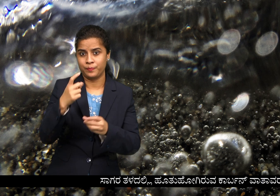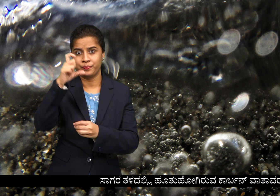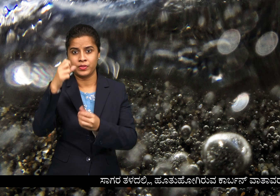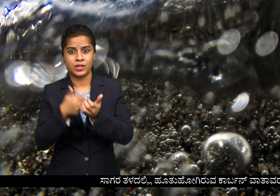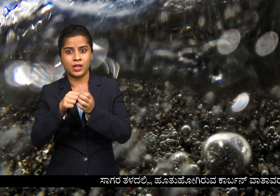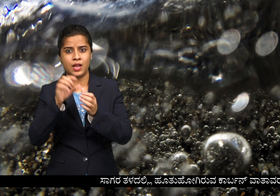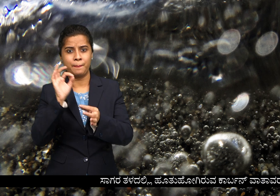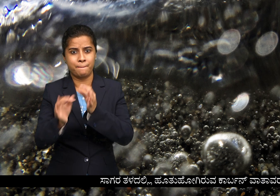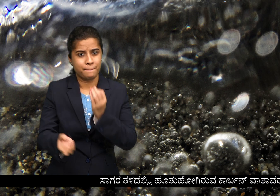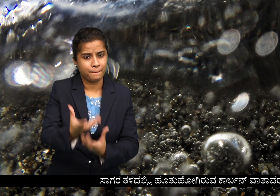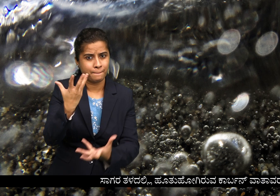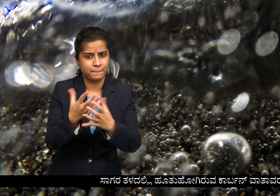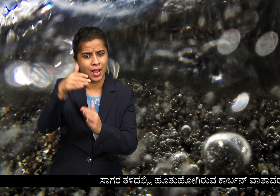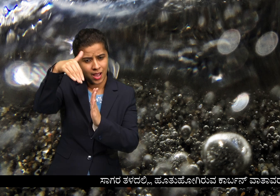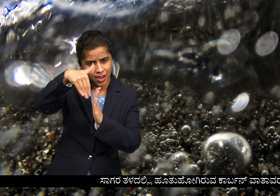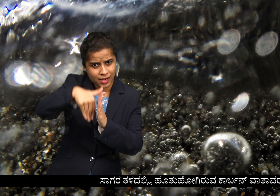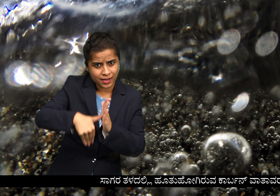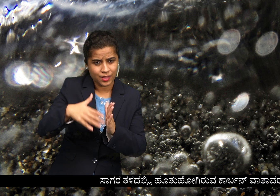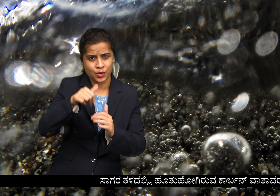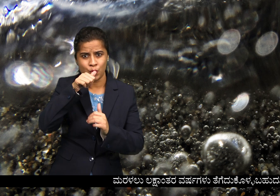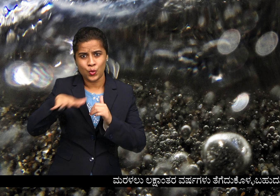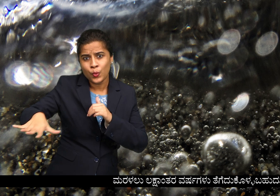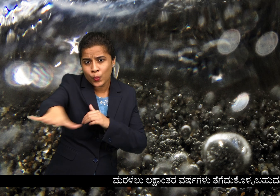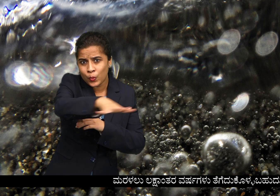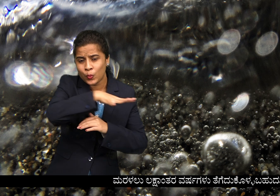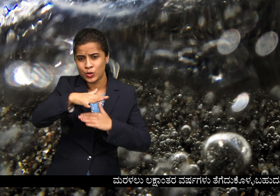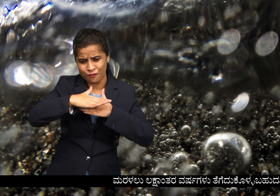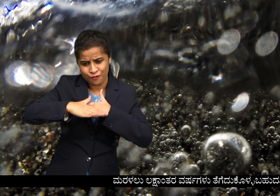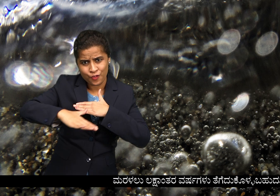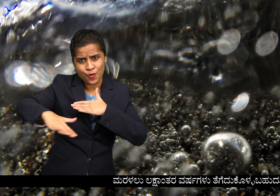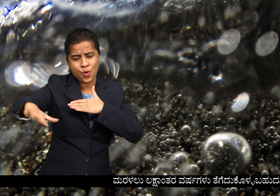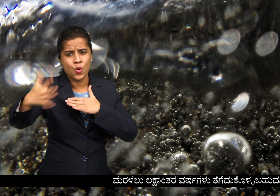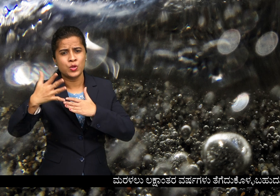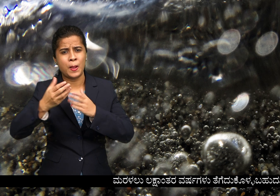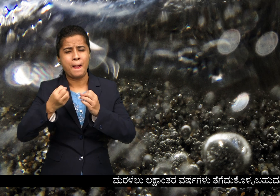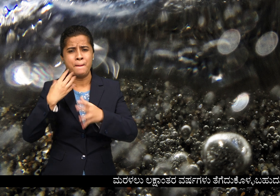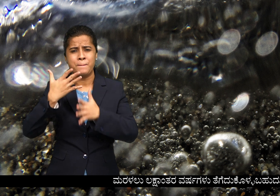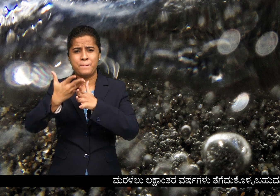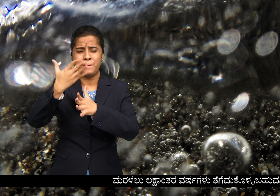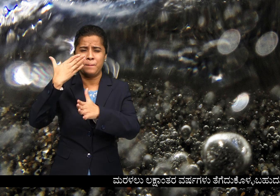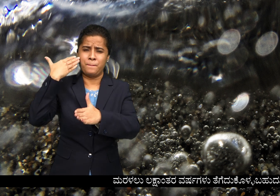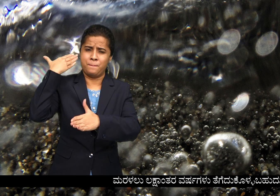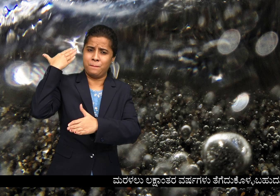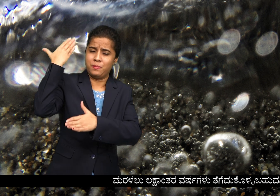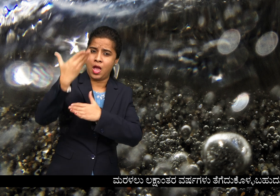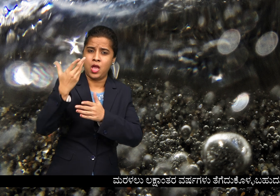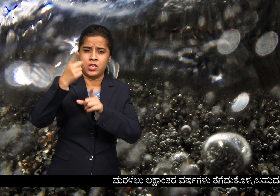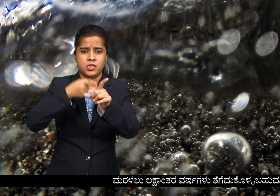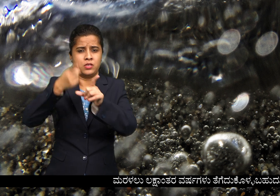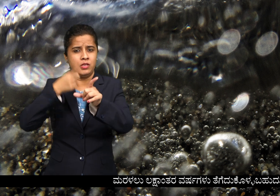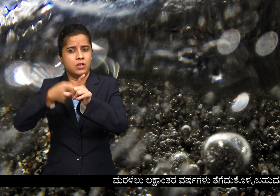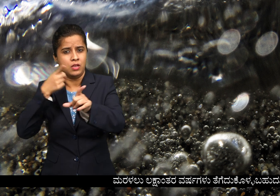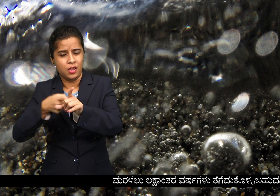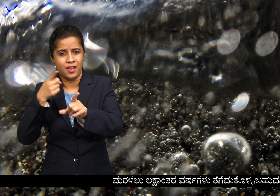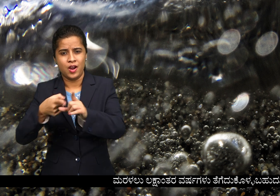ಸಾಗರ ತಲದಲ್ಲಿ ಹೊತ್ತು ಹೋಗಿರುವ ಕಾರ್ಬನ್ ವಾತಾವರಣಕ್ಕೆ ಮರಳಲು ಲಕ್ಷಾಂತರ ವರ್ಷಗಳು ತೆಗೆದುಕೊಳ್ಳಬಹುದು.